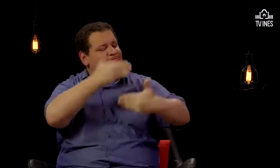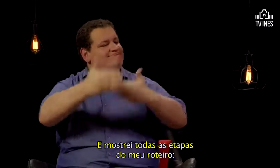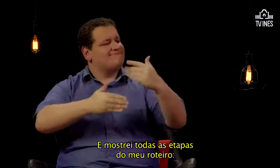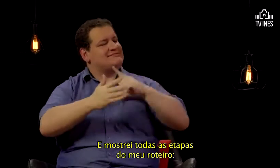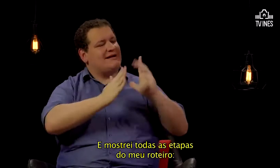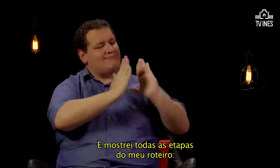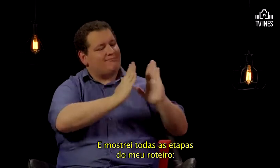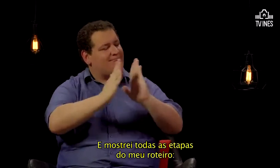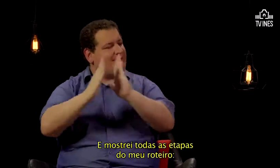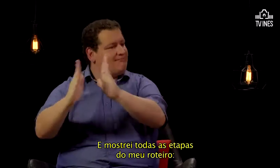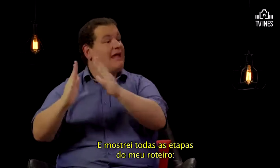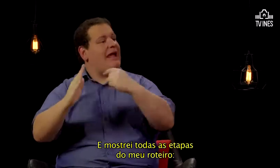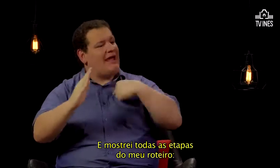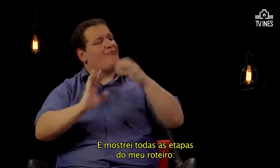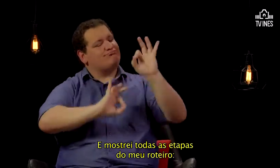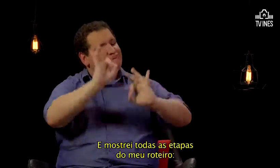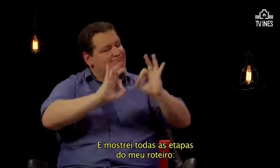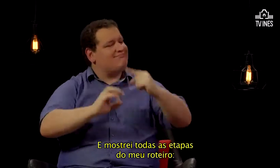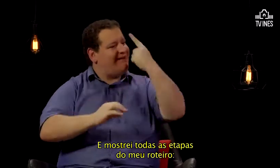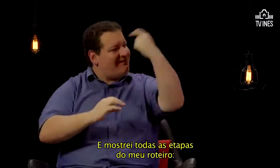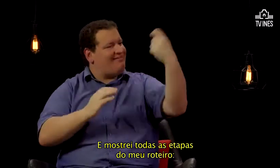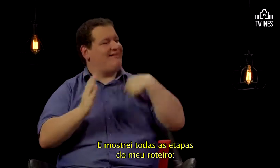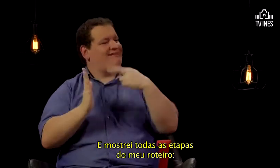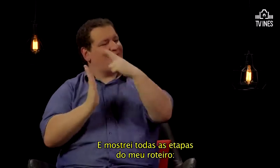E eu mostrei todas as etapas do meu roteiro.